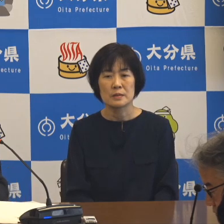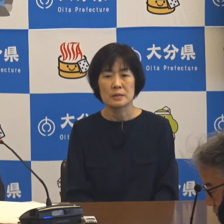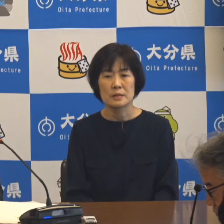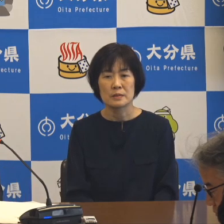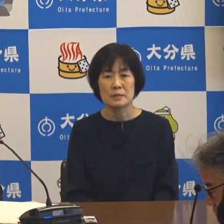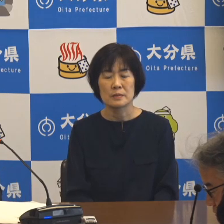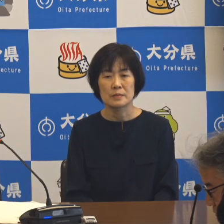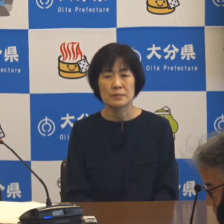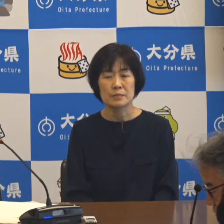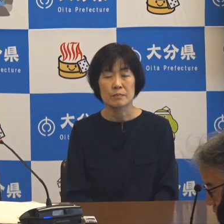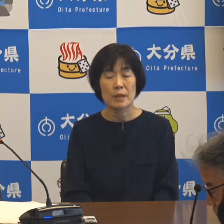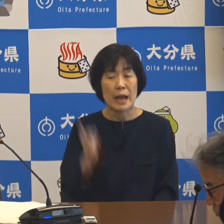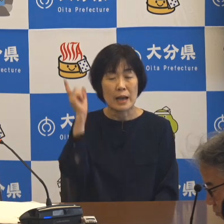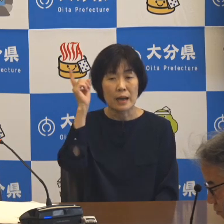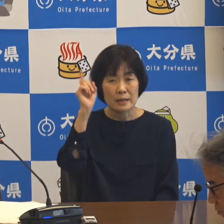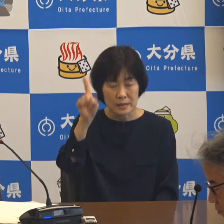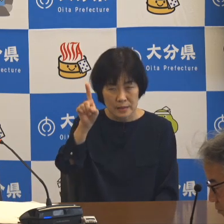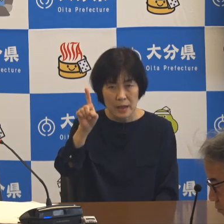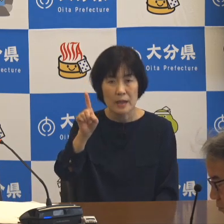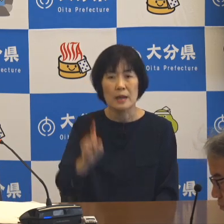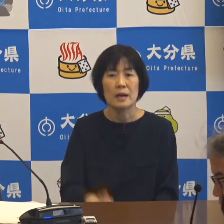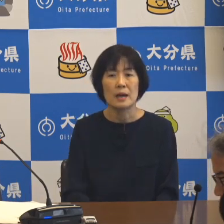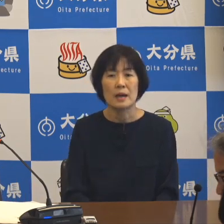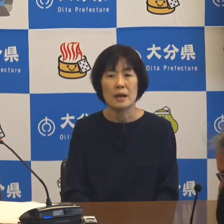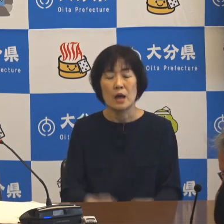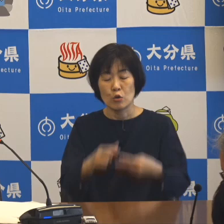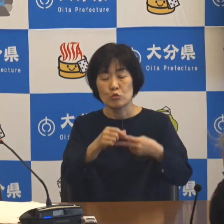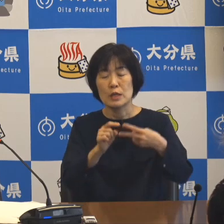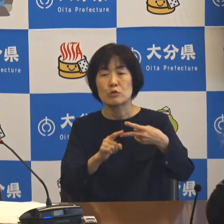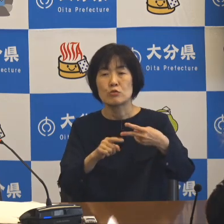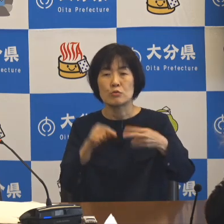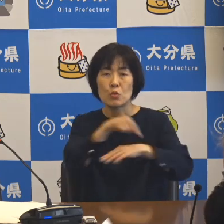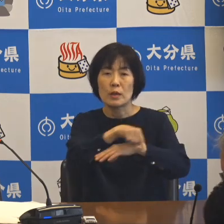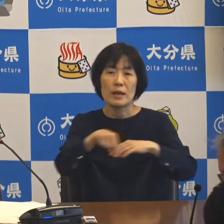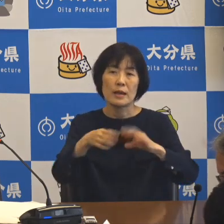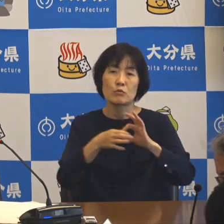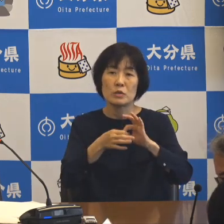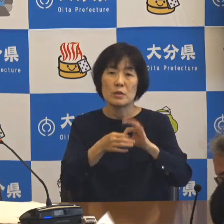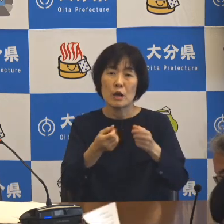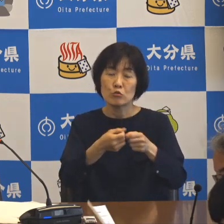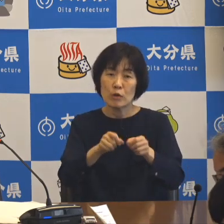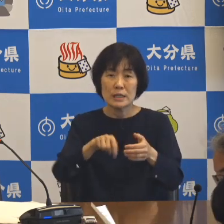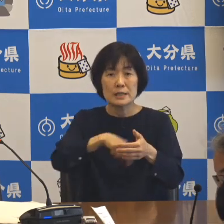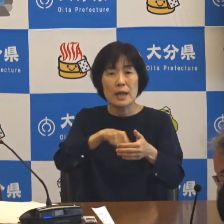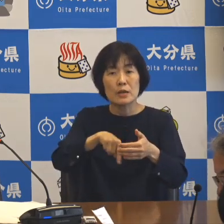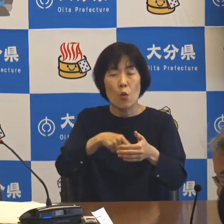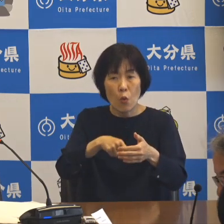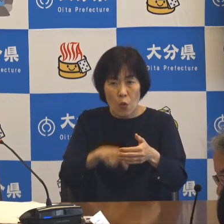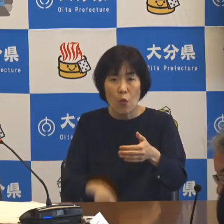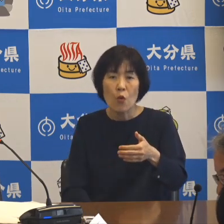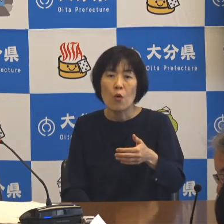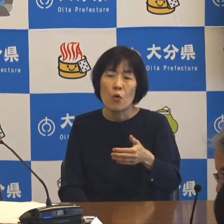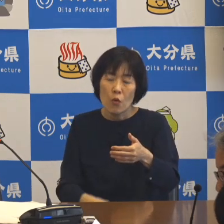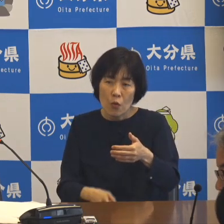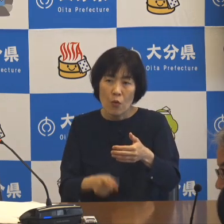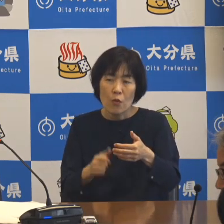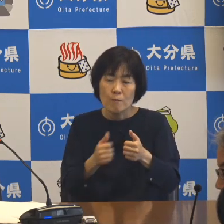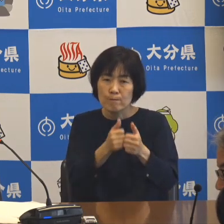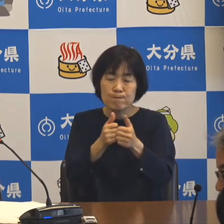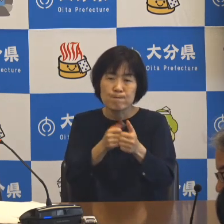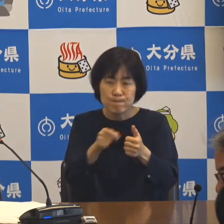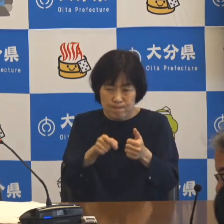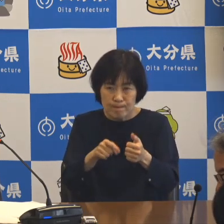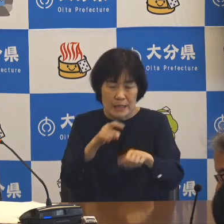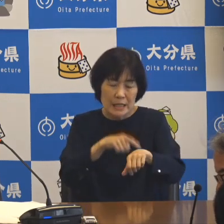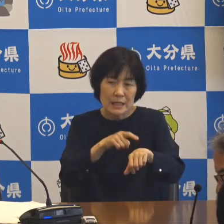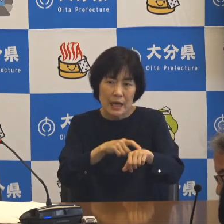明日ですね、この2つの計画につきましては詳細についてブリーフィングする時間を設けておりますので、